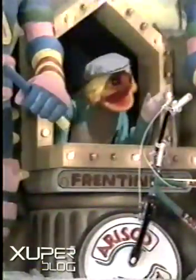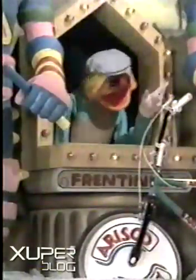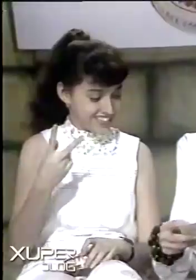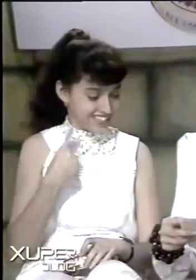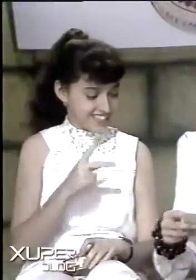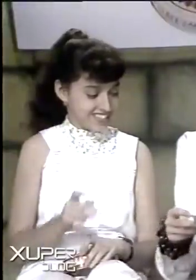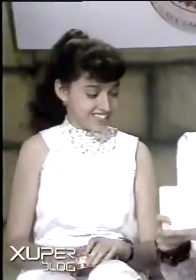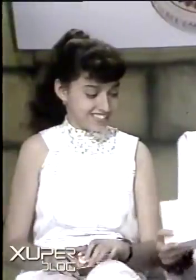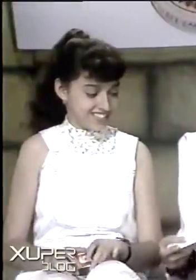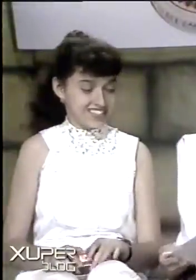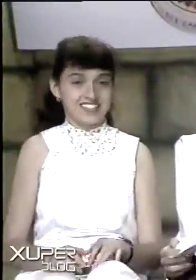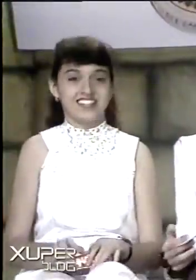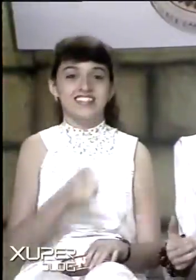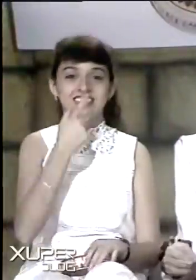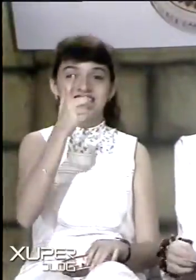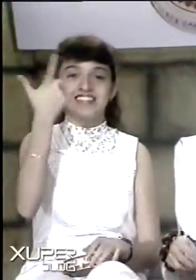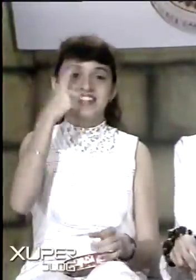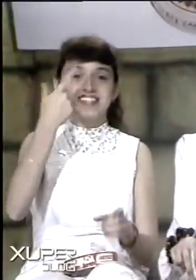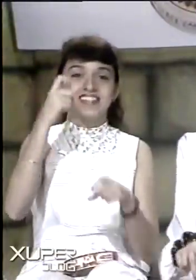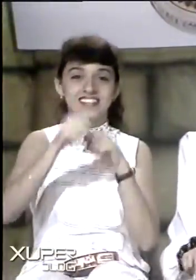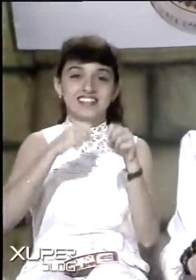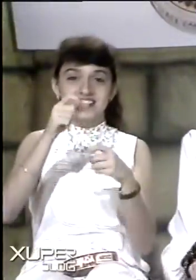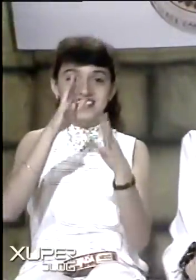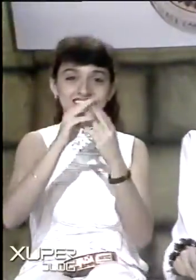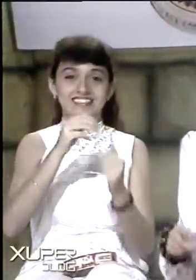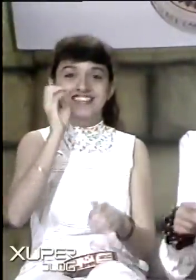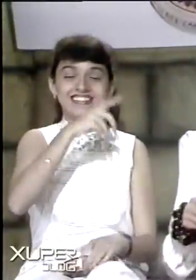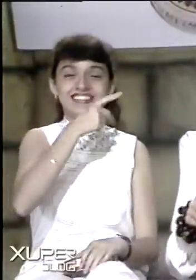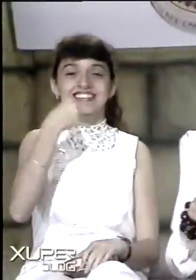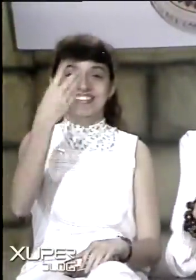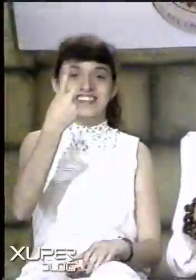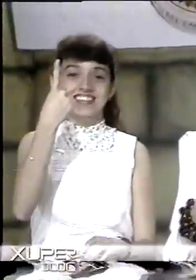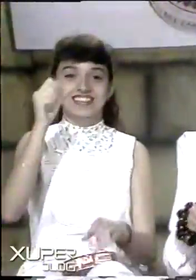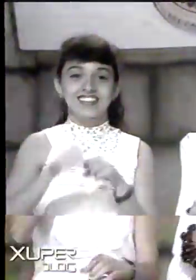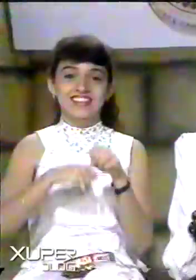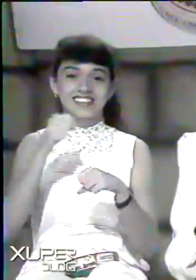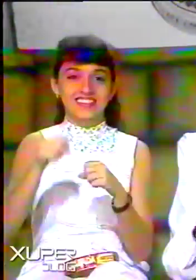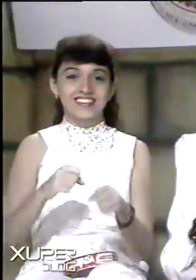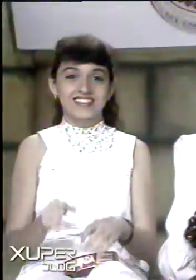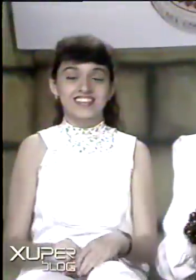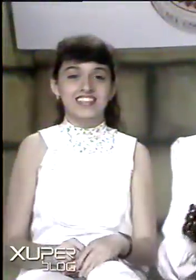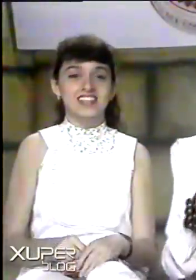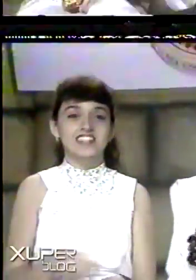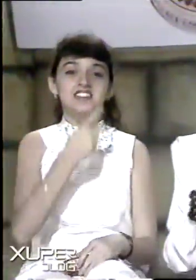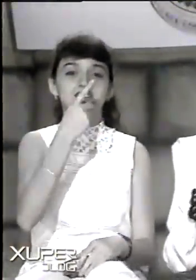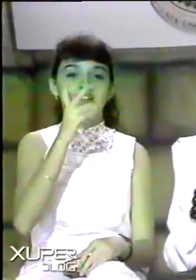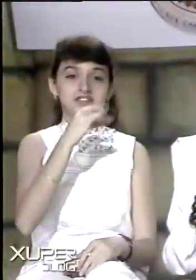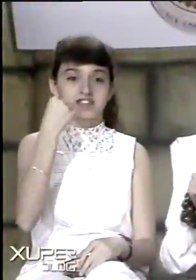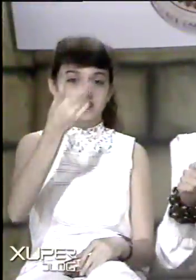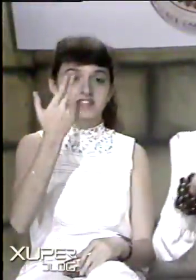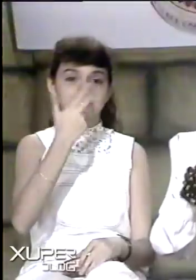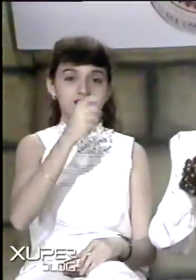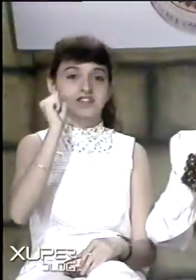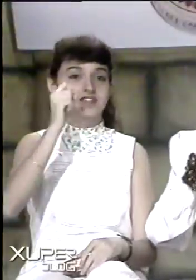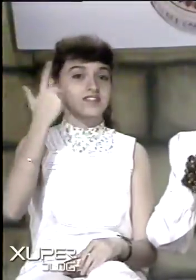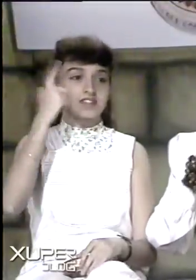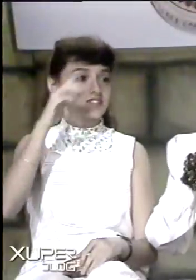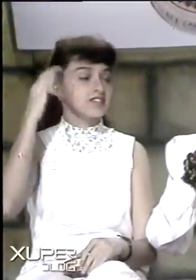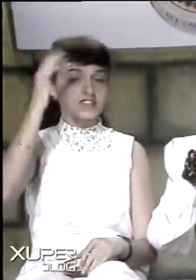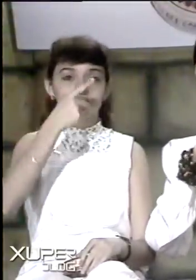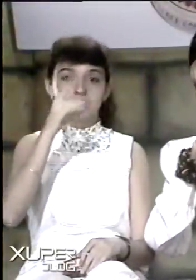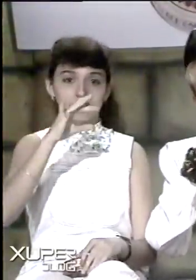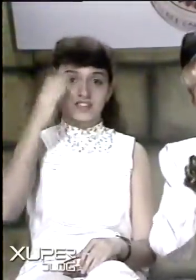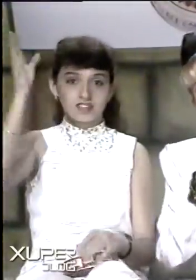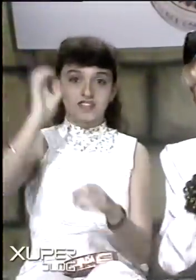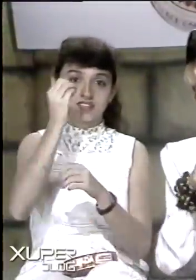Meu nome é Jaqueline. Jaque, seu pedido é uma ordem. Você vai ganhar a bicicleta que você quer e quem sabe a gente vai começar a fazer